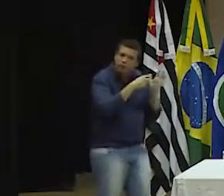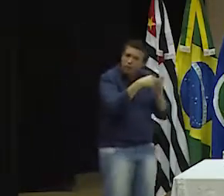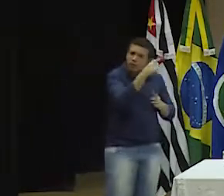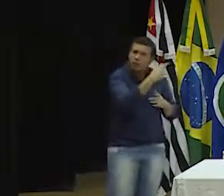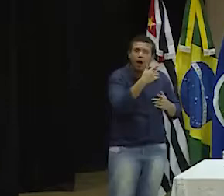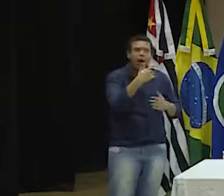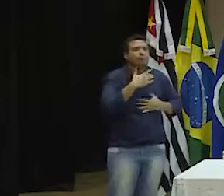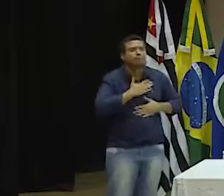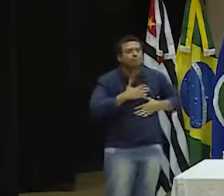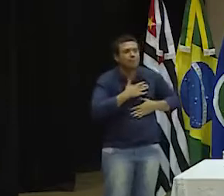satisfaçam.